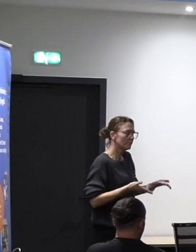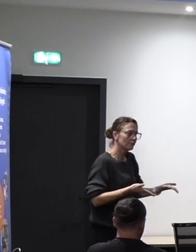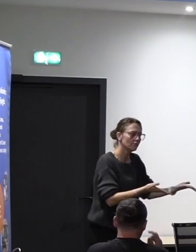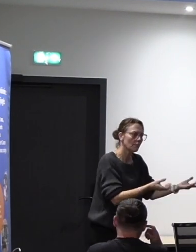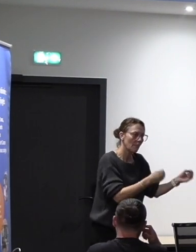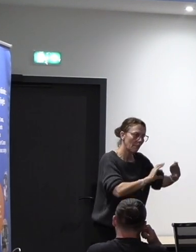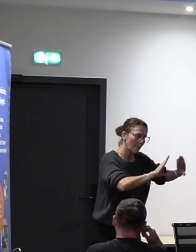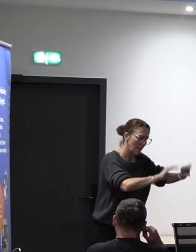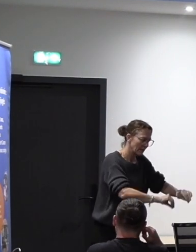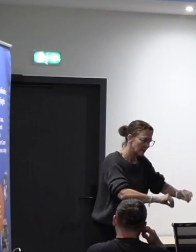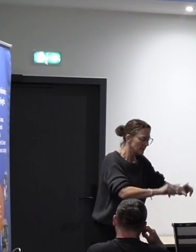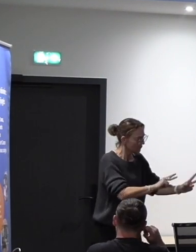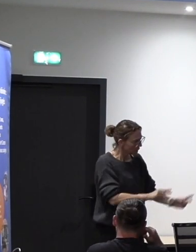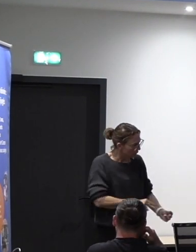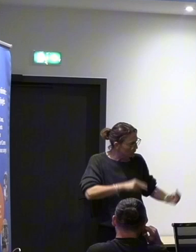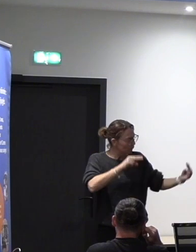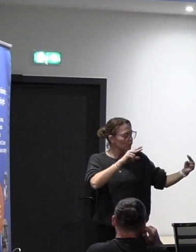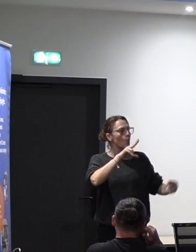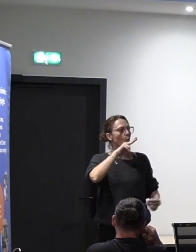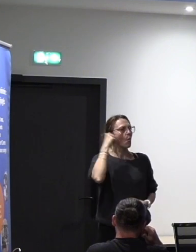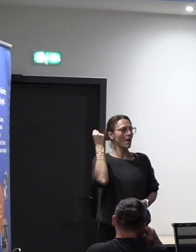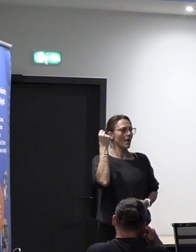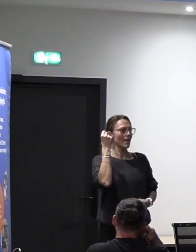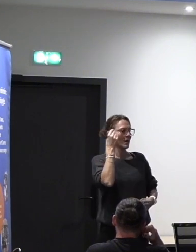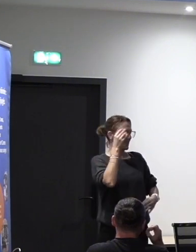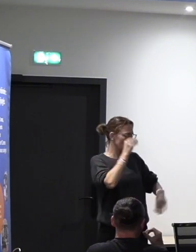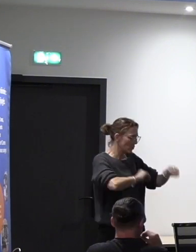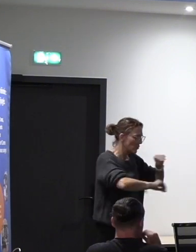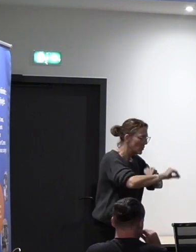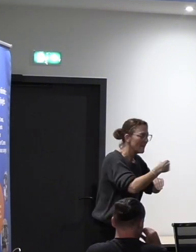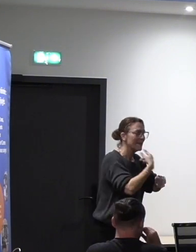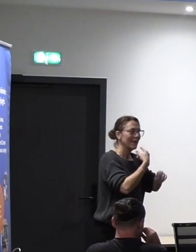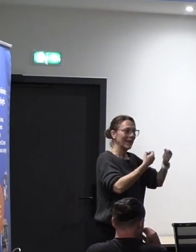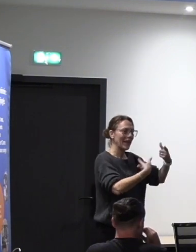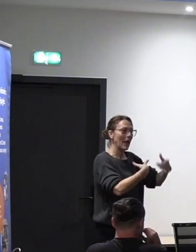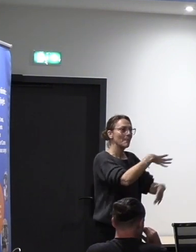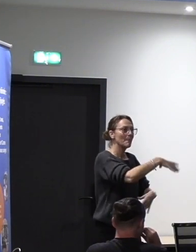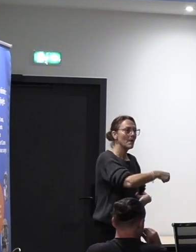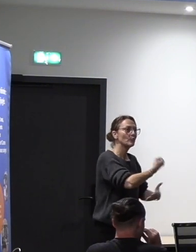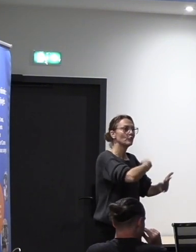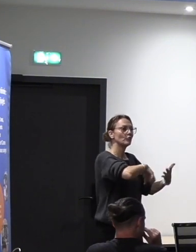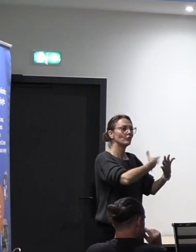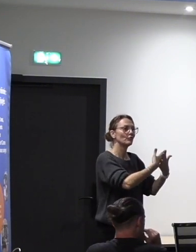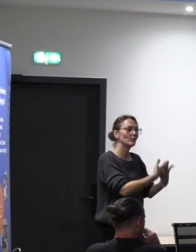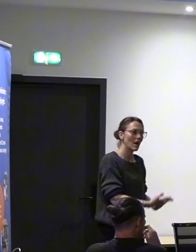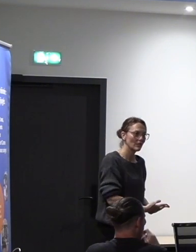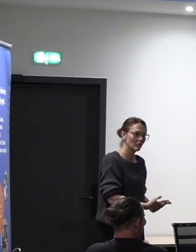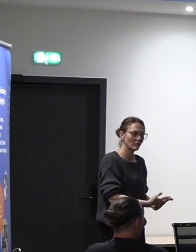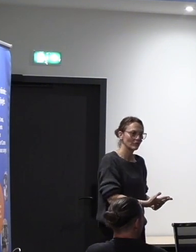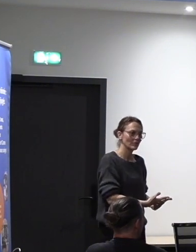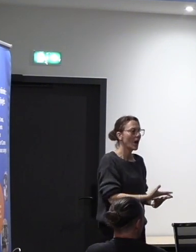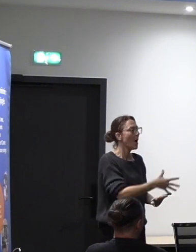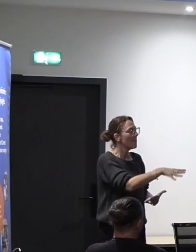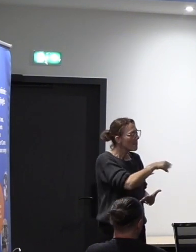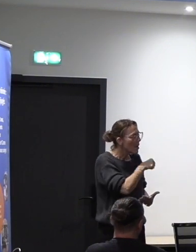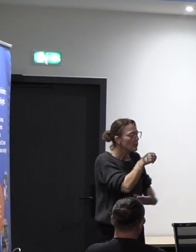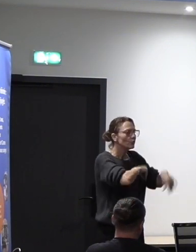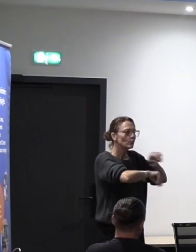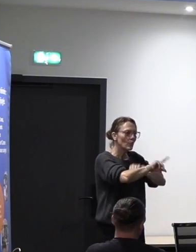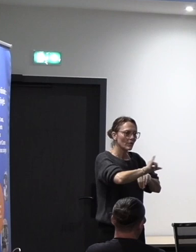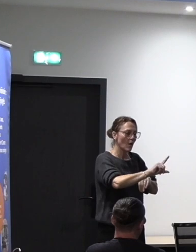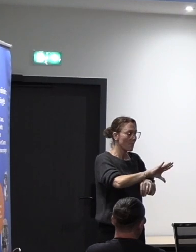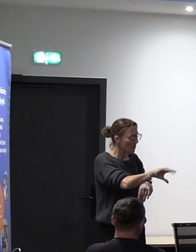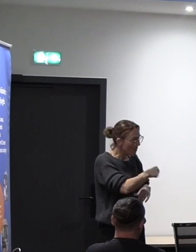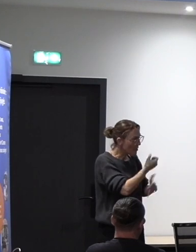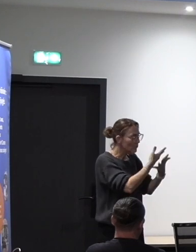On regarde son humanité. Et soigner, c'est prendre en charge. Alors, pardon Pascal, plus que prendre soin, puisque je répète, on peut